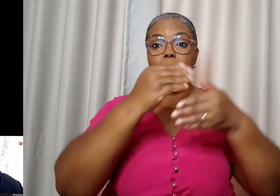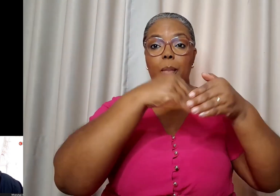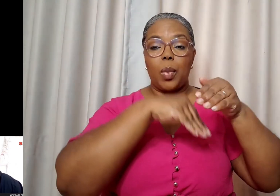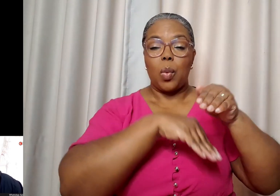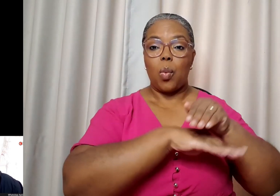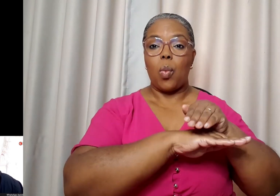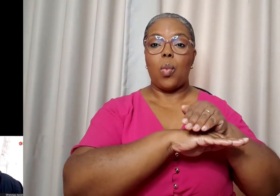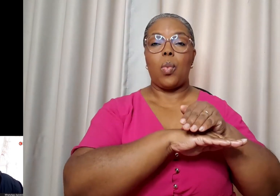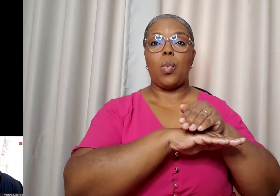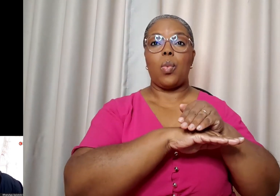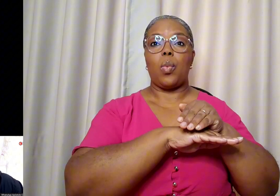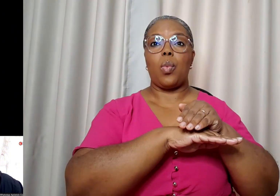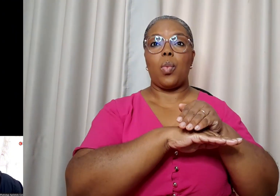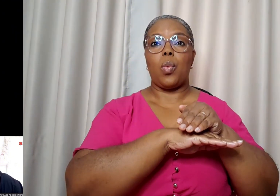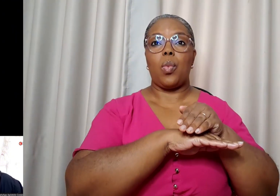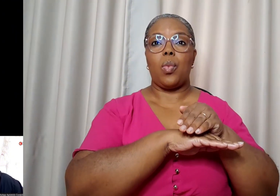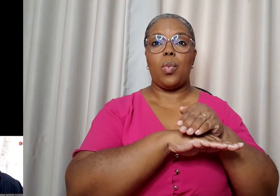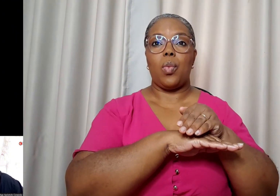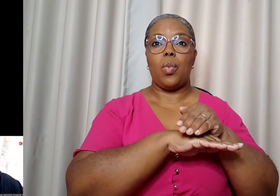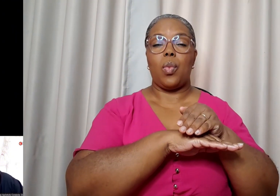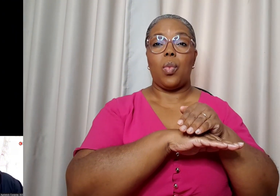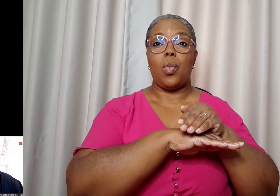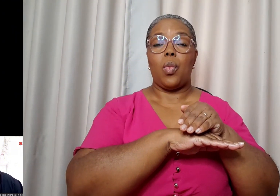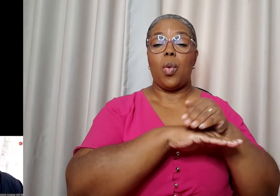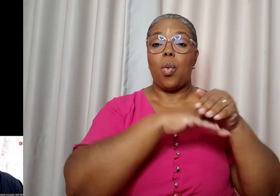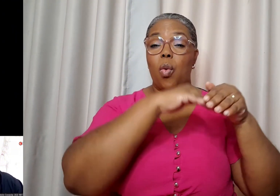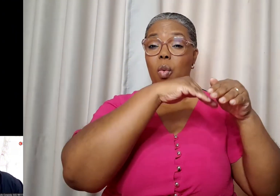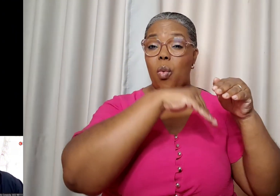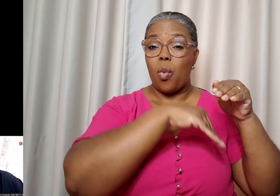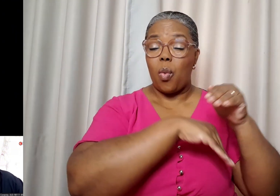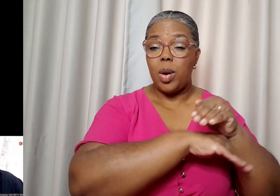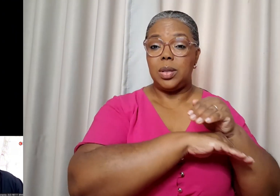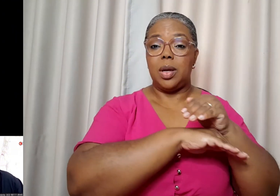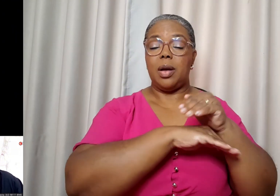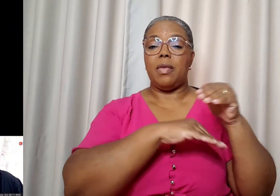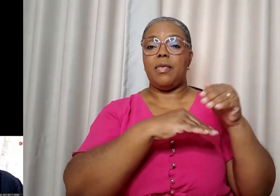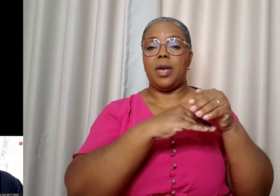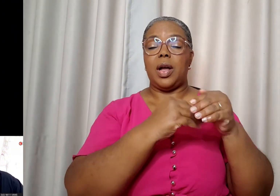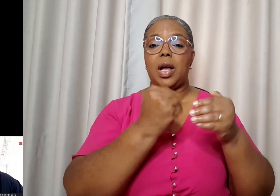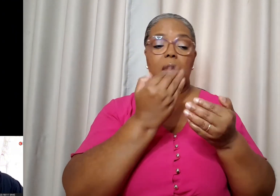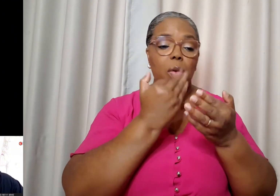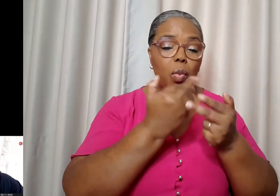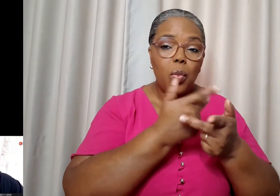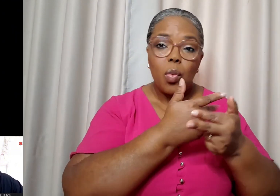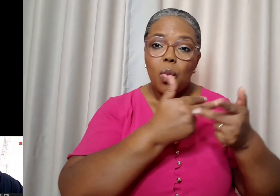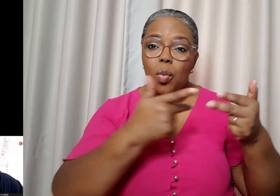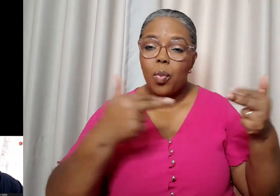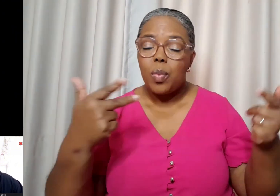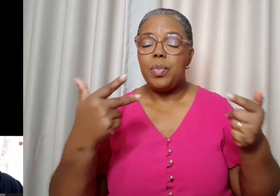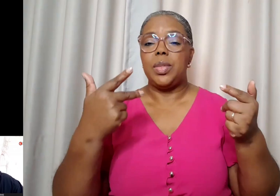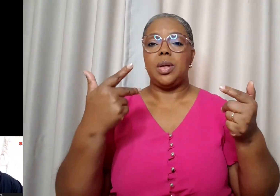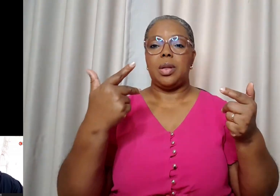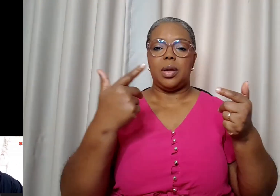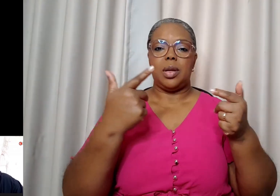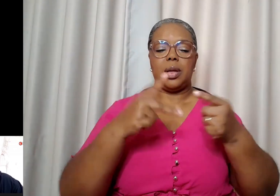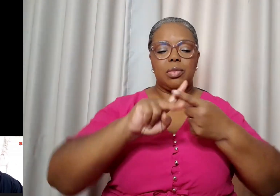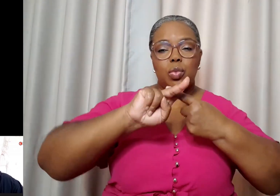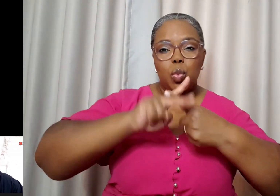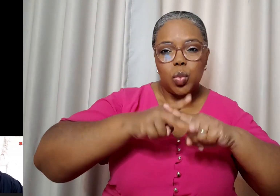que alimentava as mulas e os burros, que nada mais eram que eram os veículos da época.